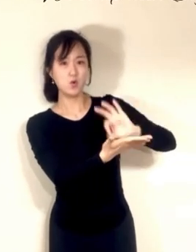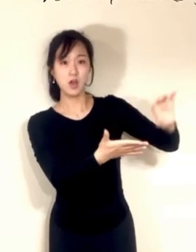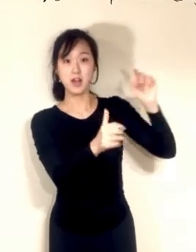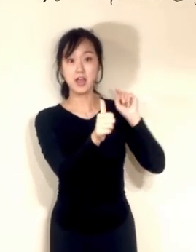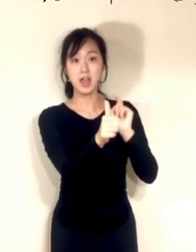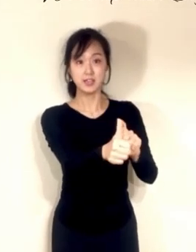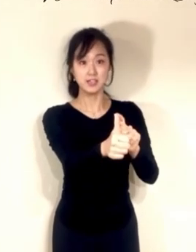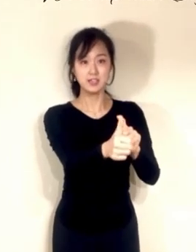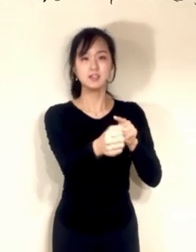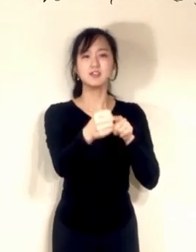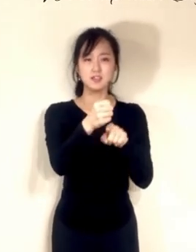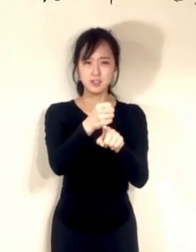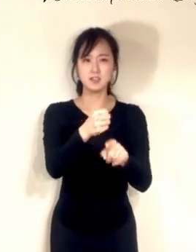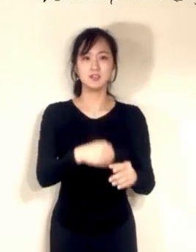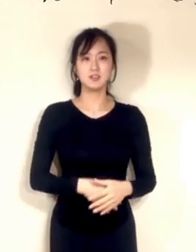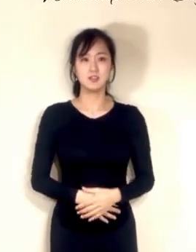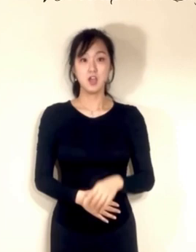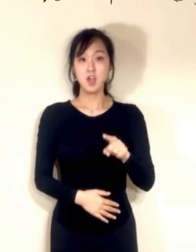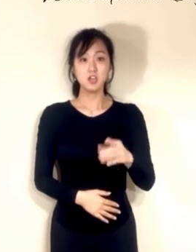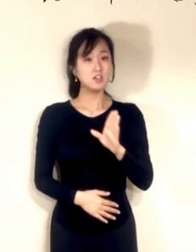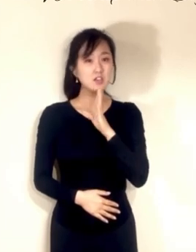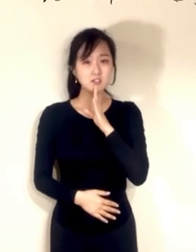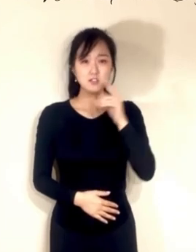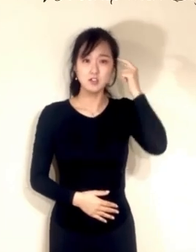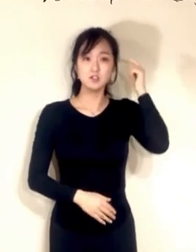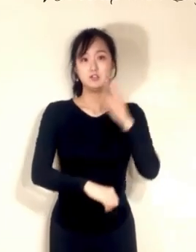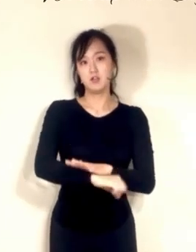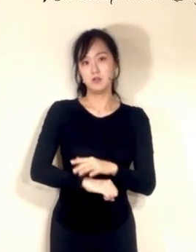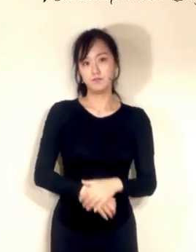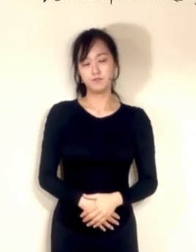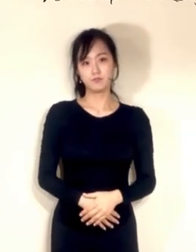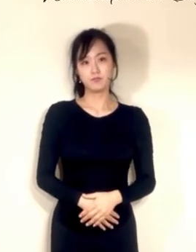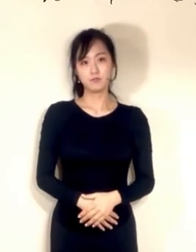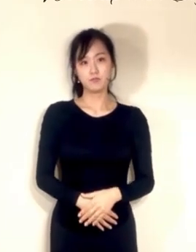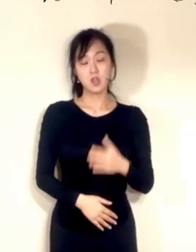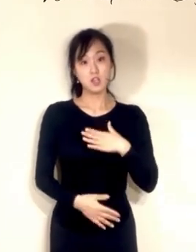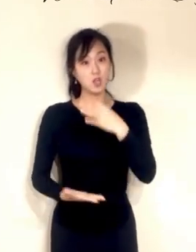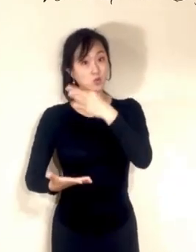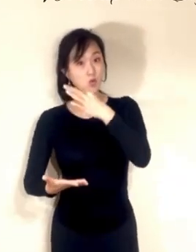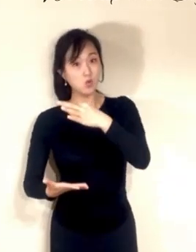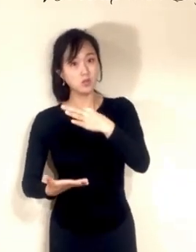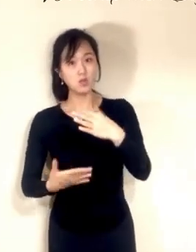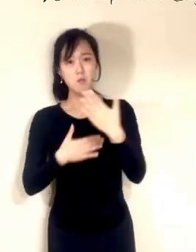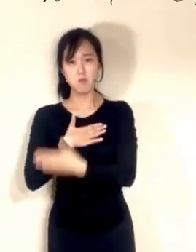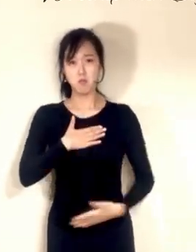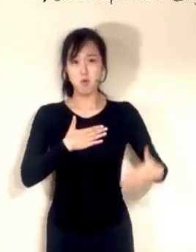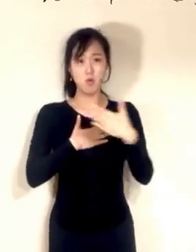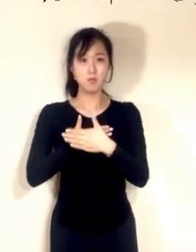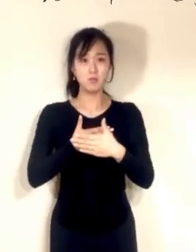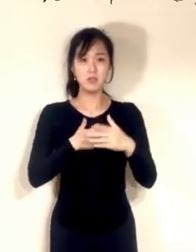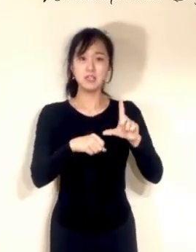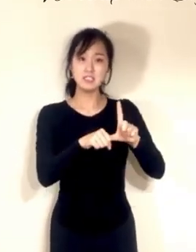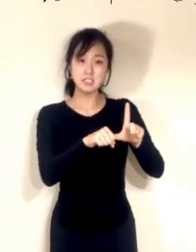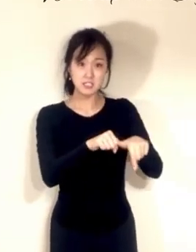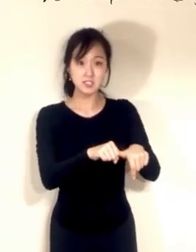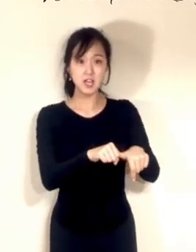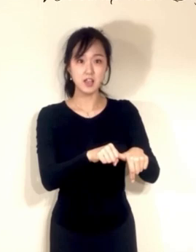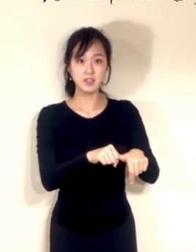여러분, 이게 진짜 지혜로운 것 아닙니까? 우리가 가진 재물, 내 몸, 시간,